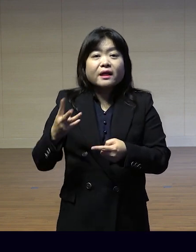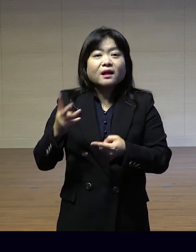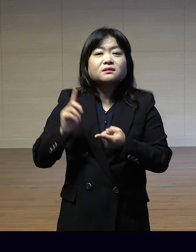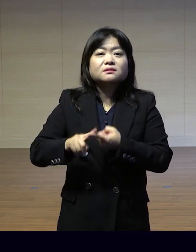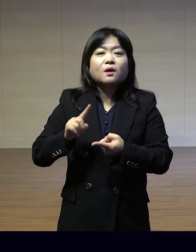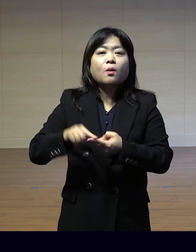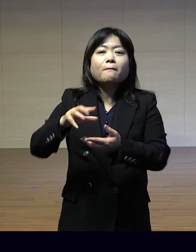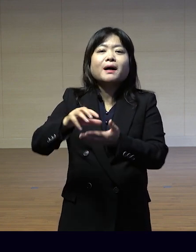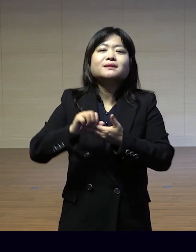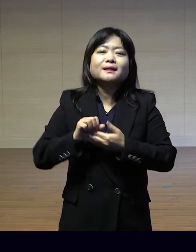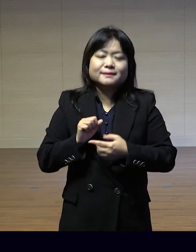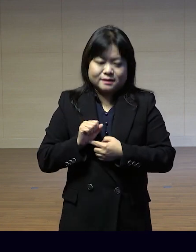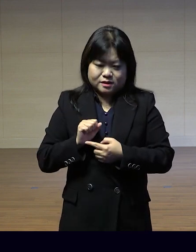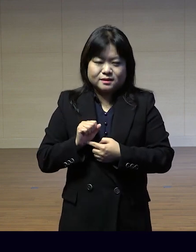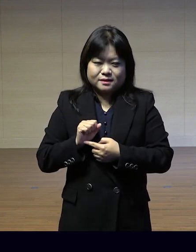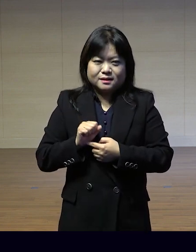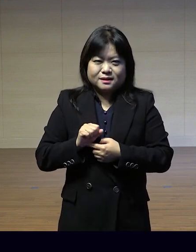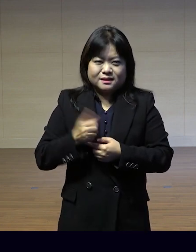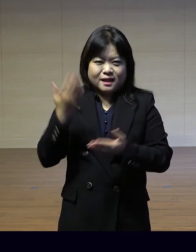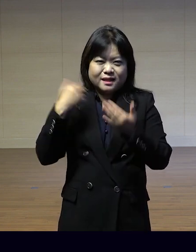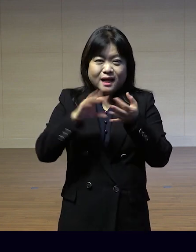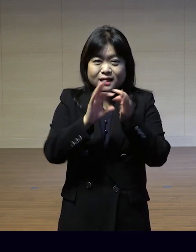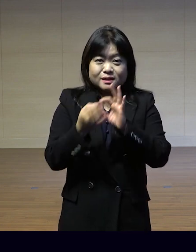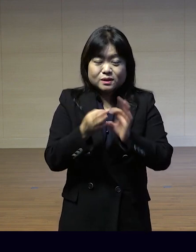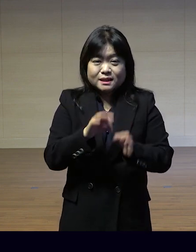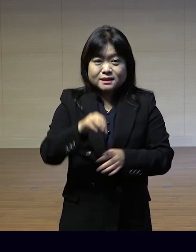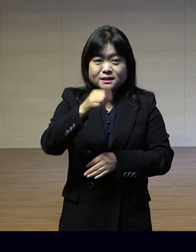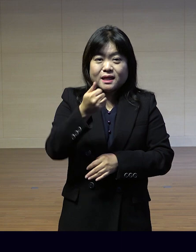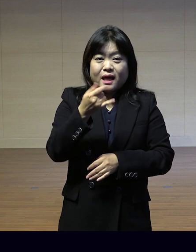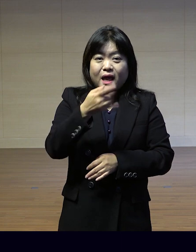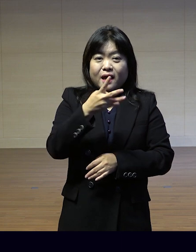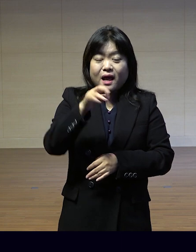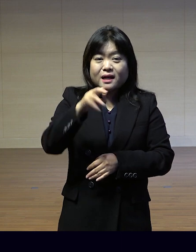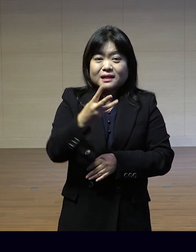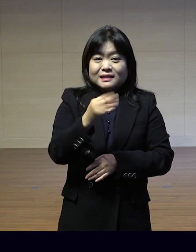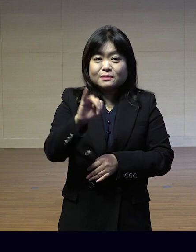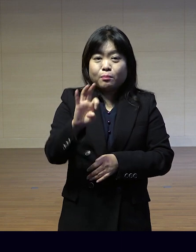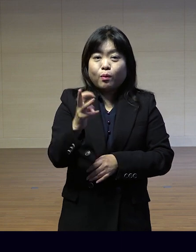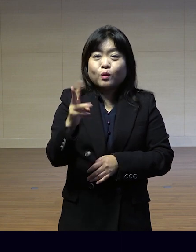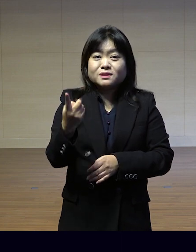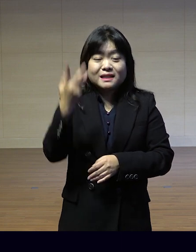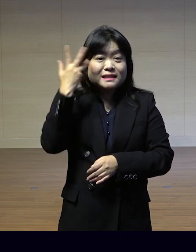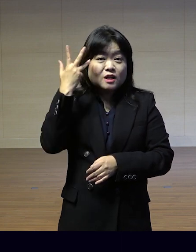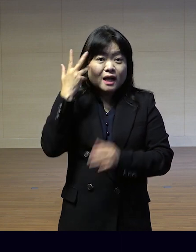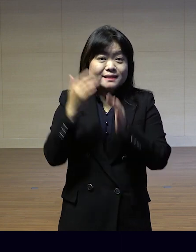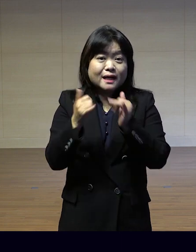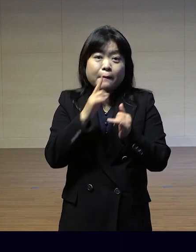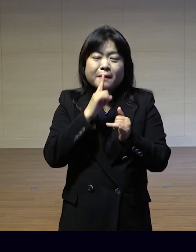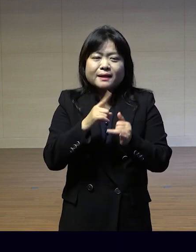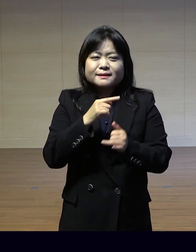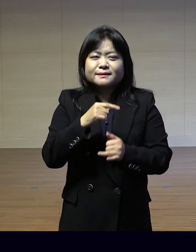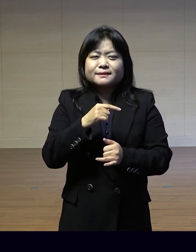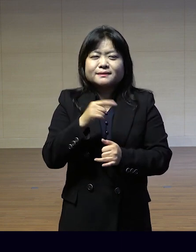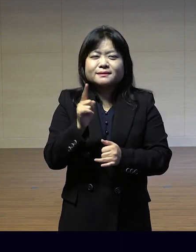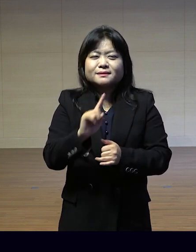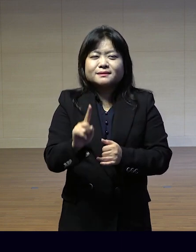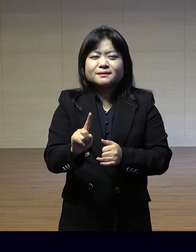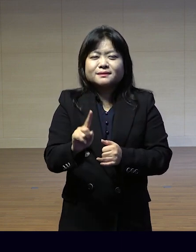그대로 받아들여지는 고대 그리스 헤라클레이토스라고 하는 철학자가 했던 일종의 잠언입니다.